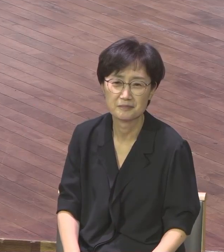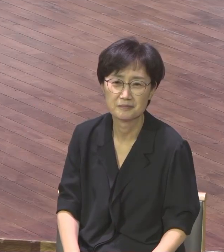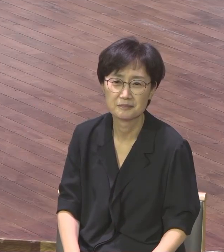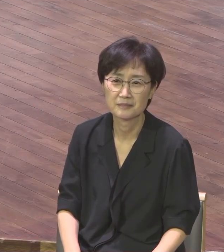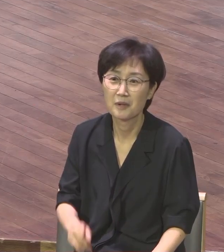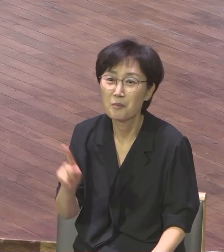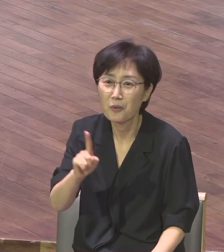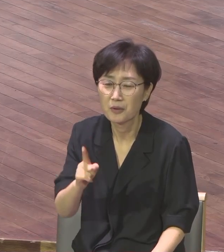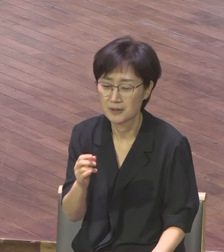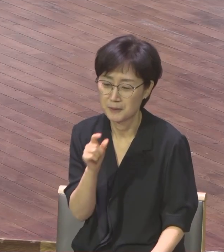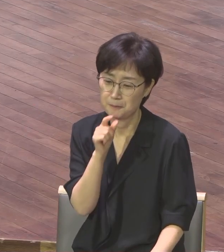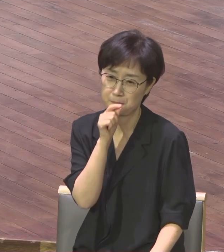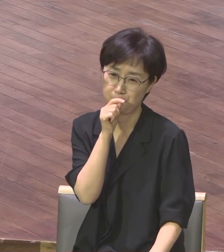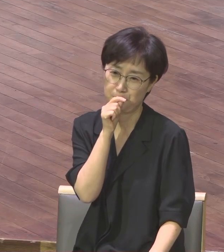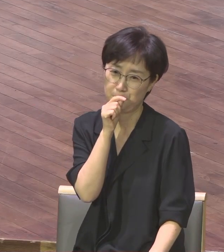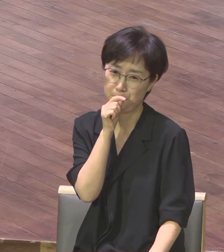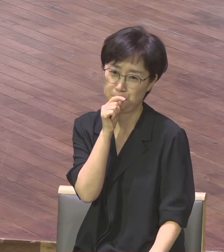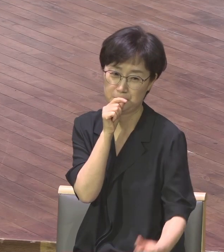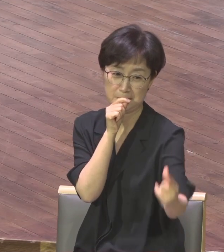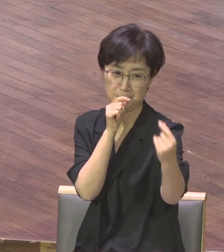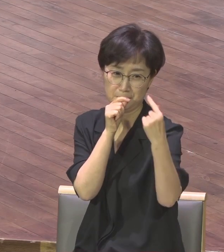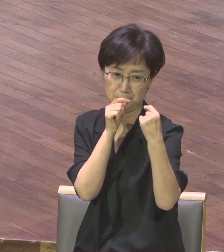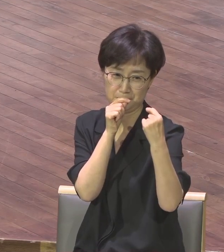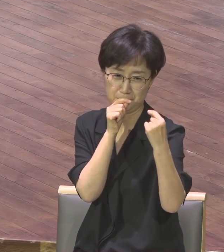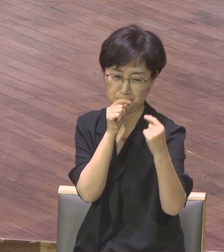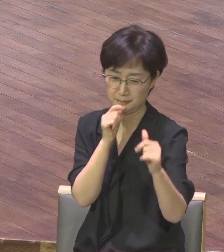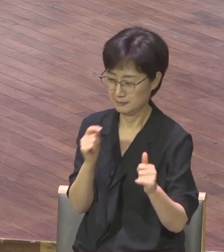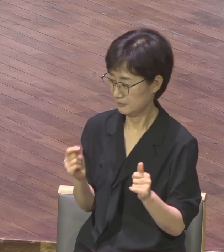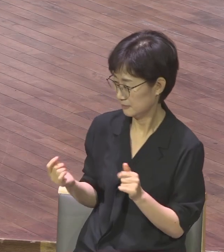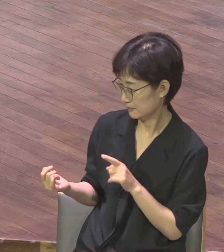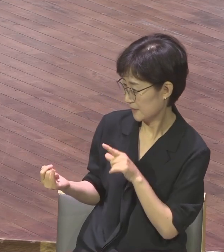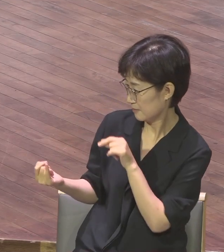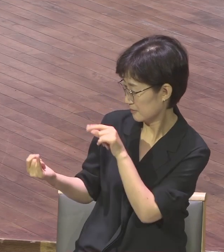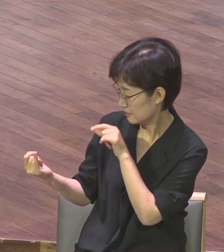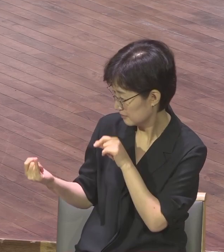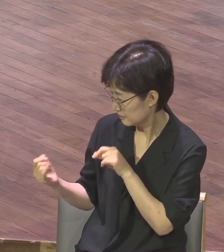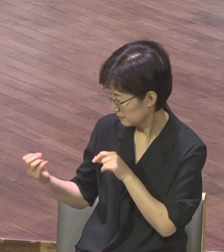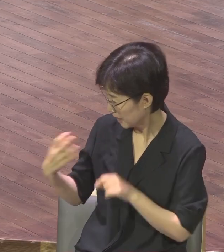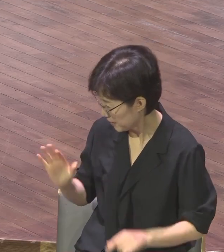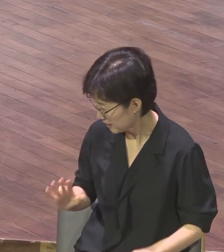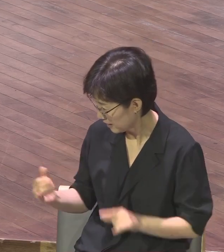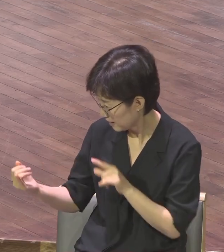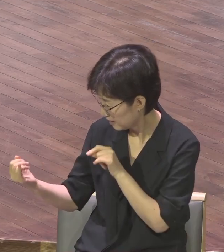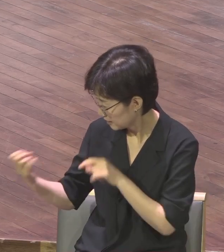입을 다물었더니 반응을 안 하니까 남편도 재미없어서 하다 말아버려.